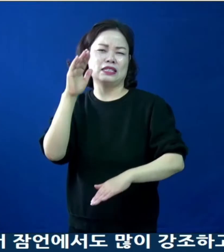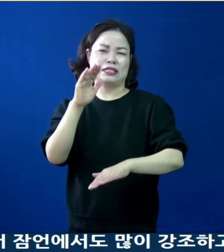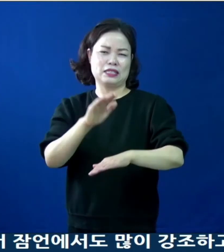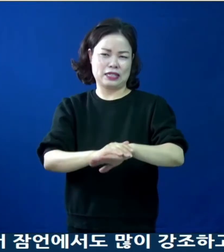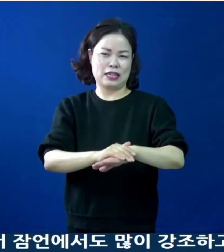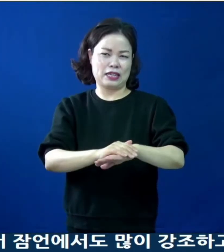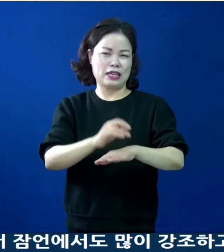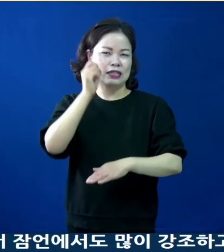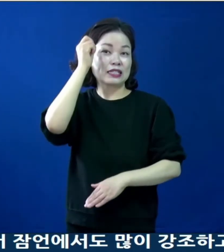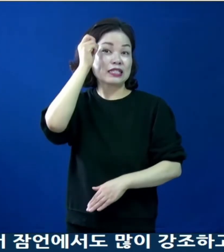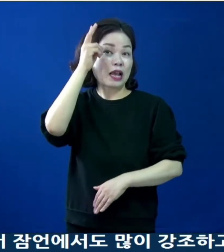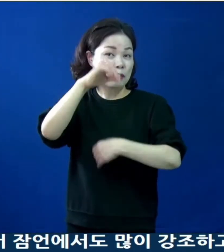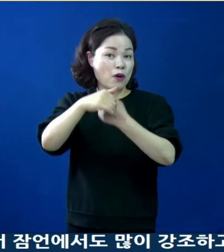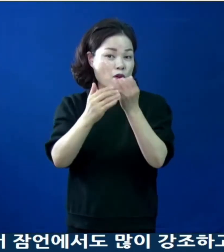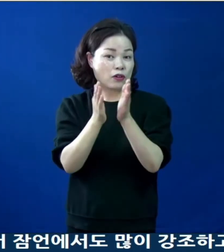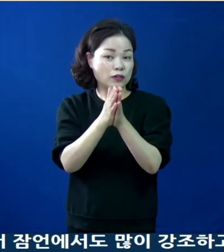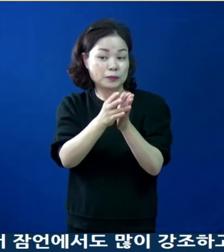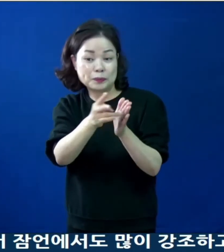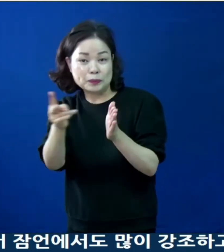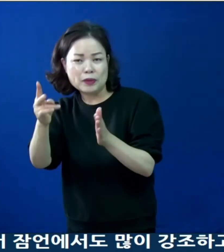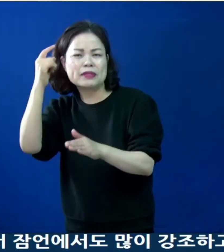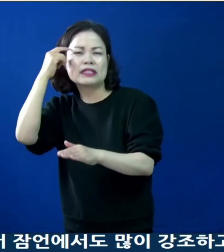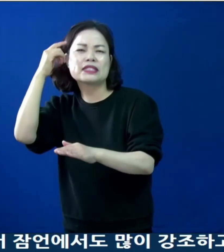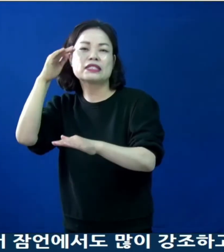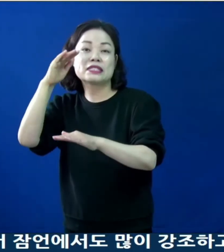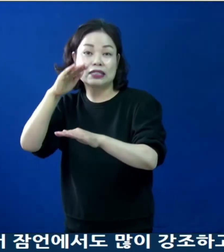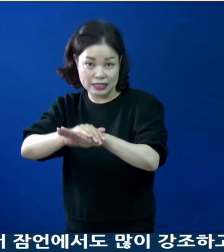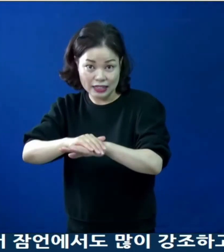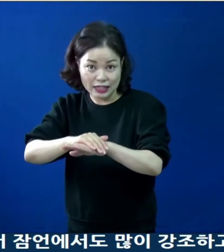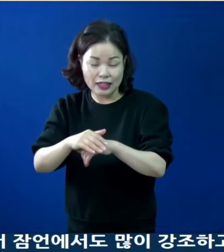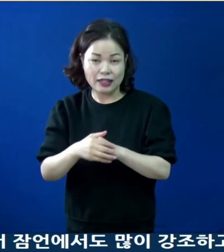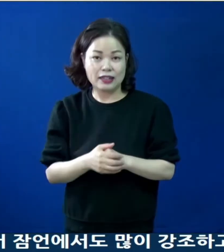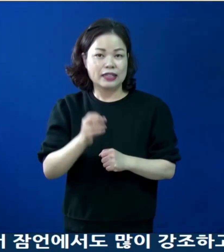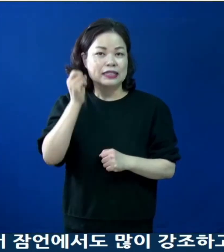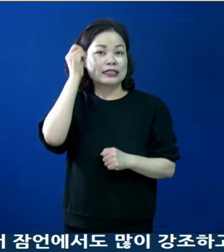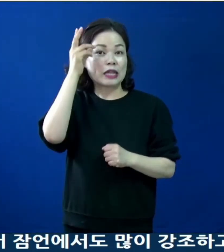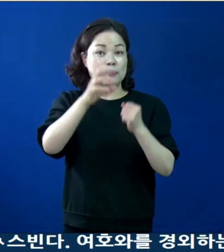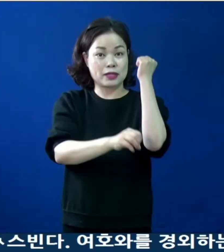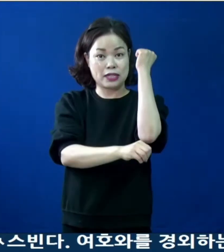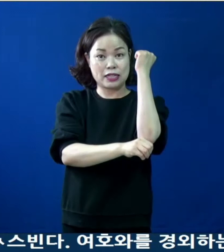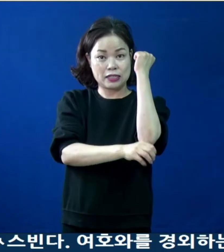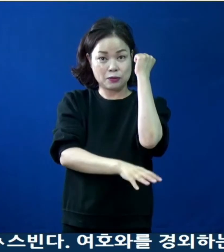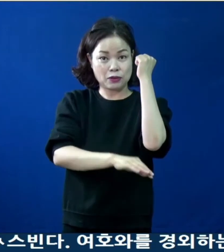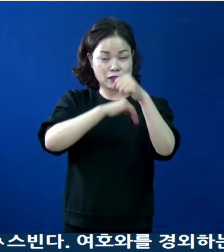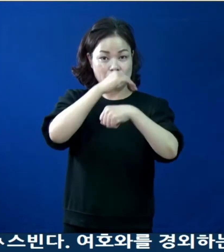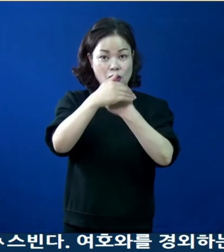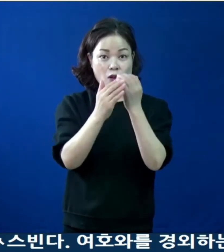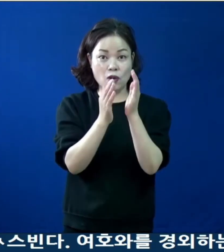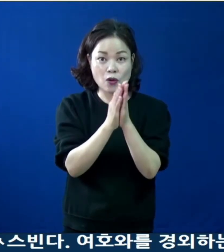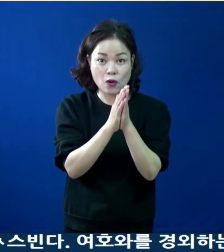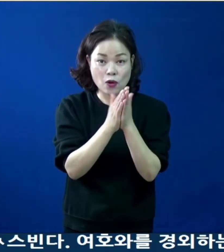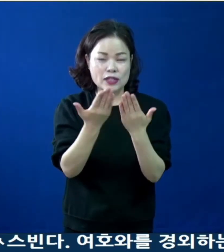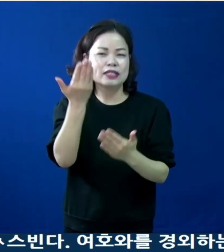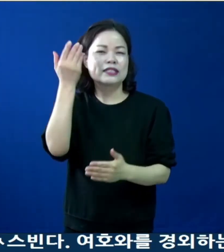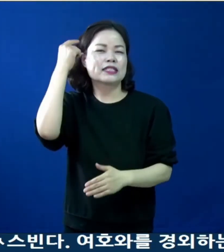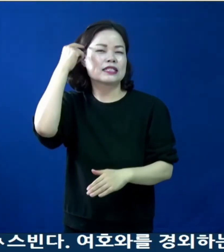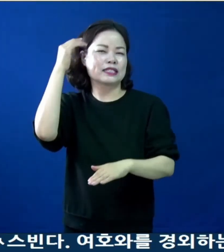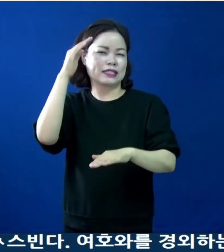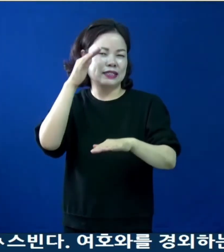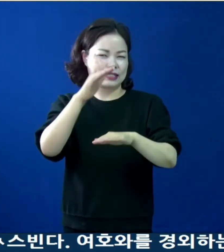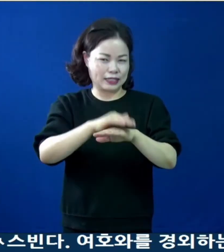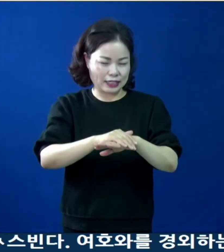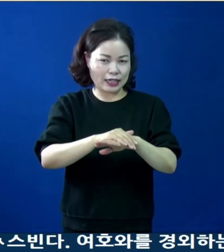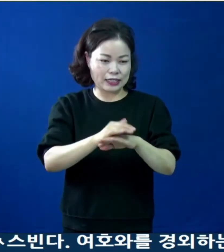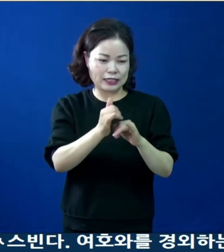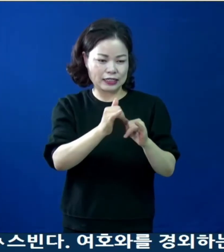말씀이 쑥 다가오시죠. 잠언의 기본적인 성격 자체가 지혜,